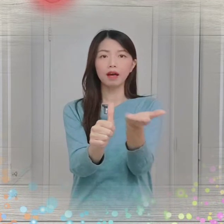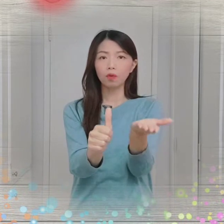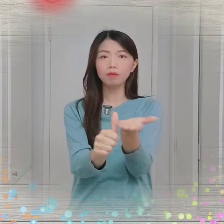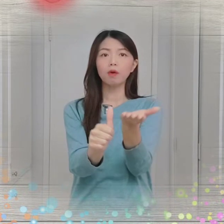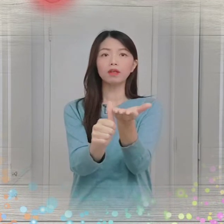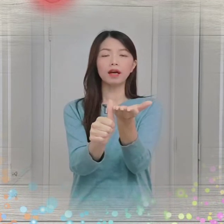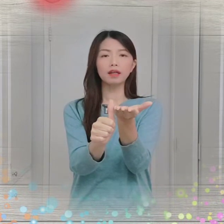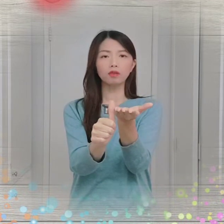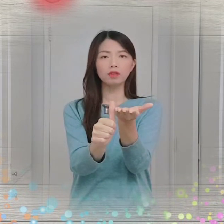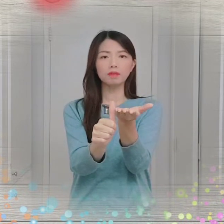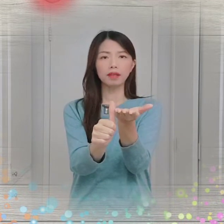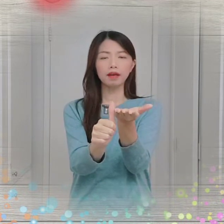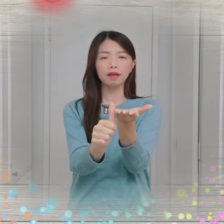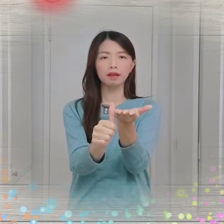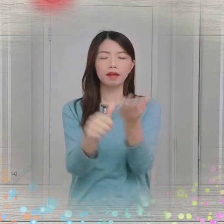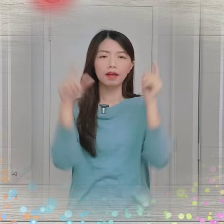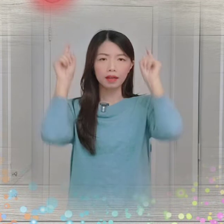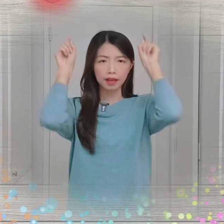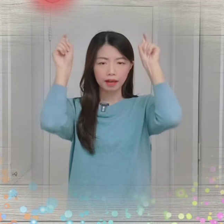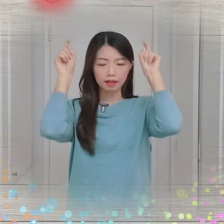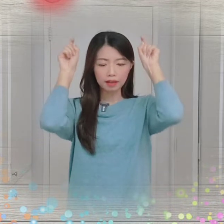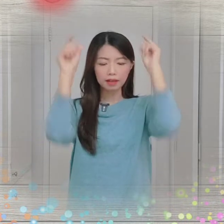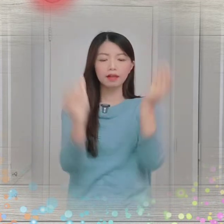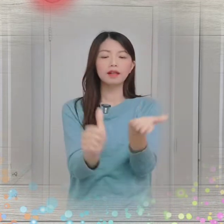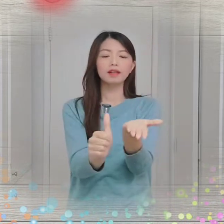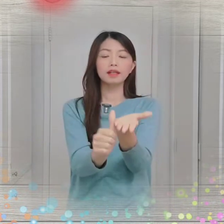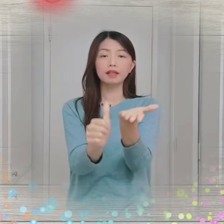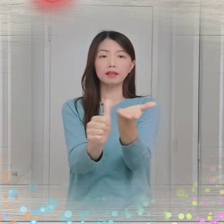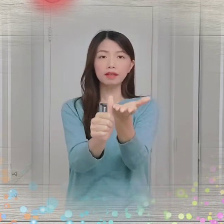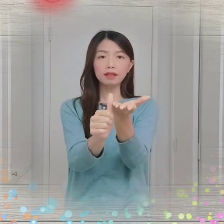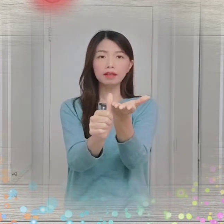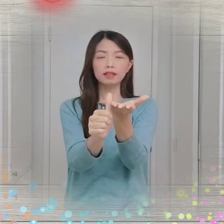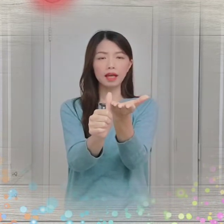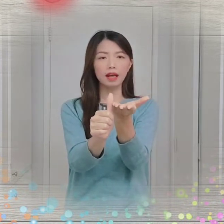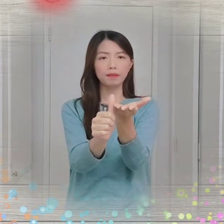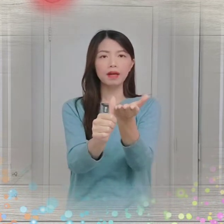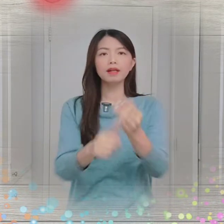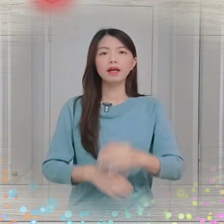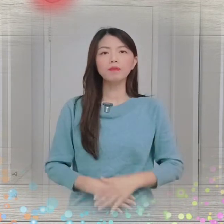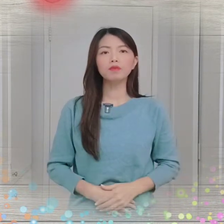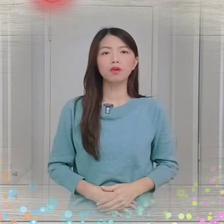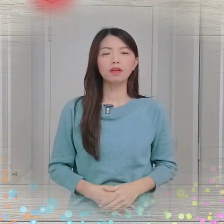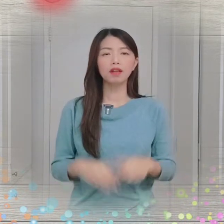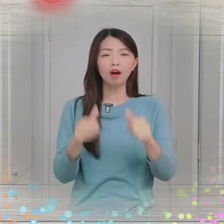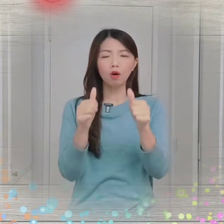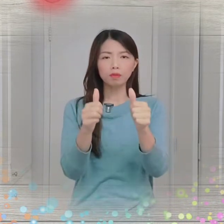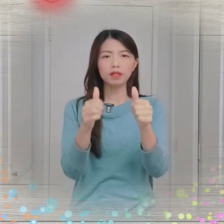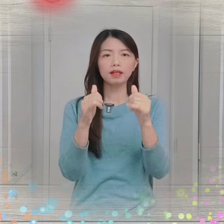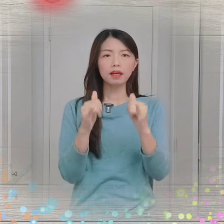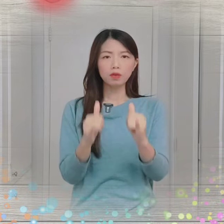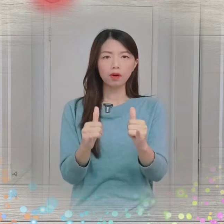기르다 혹은 먹이다 이런 뜻입니다. 양을 기르는 사람 사람 수어는